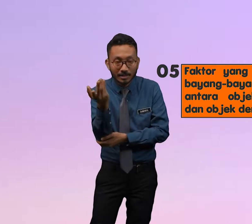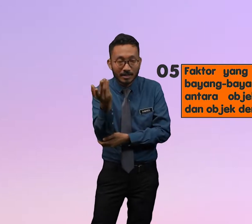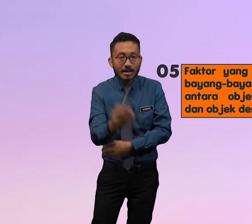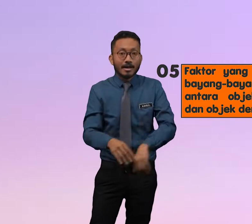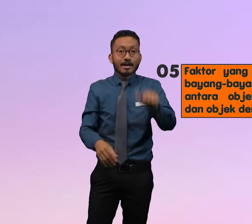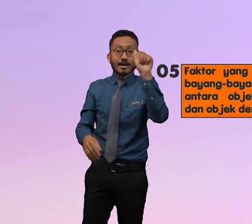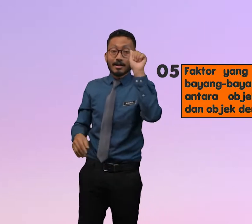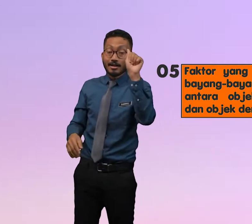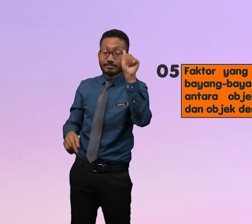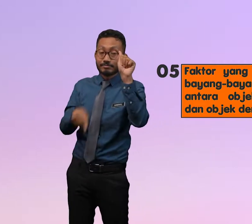A.